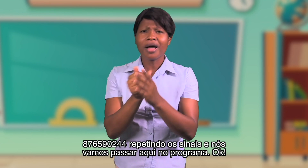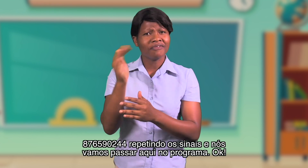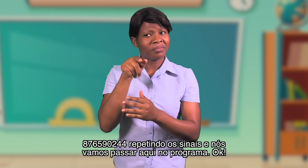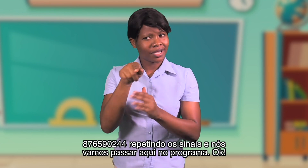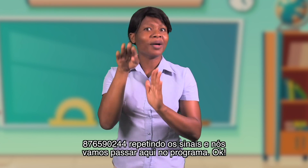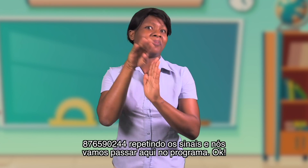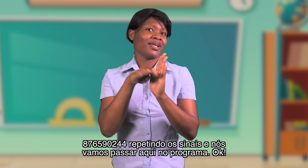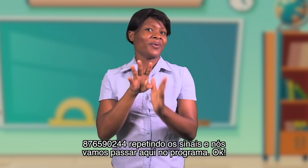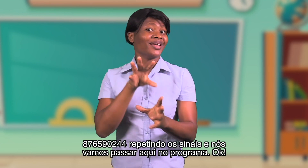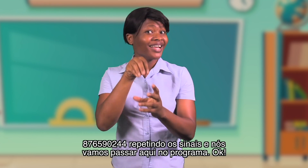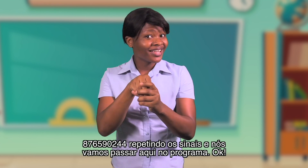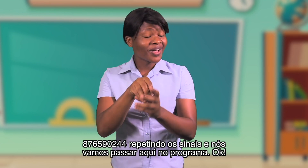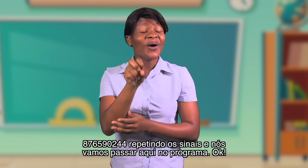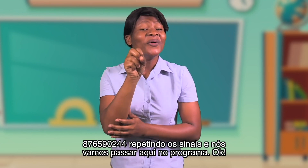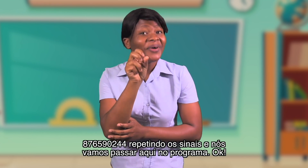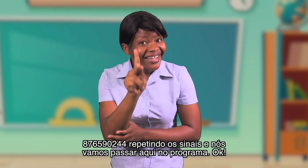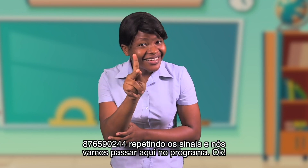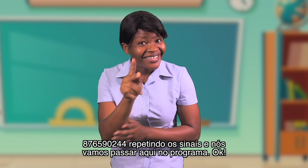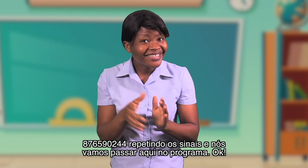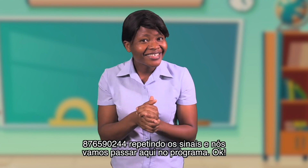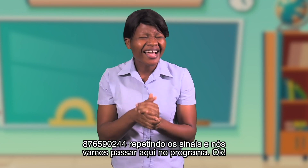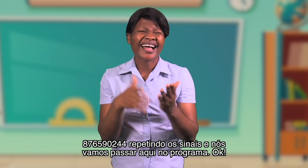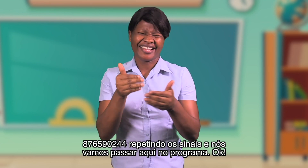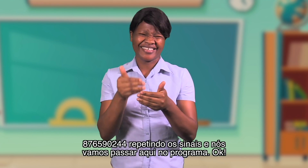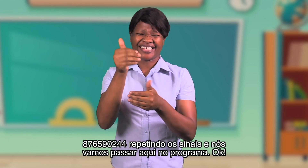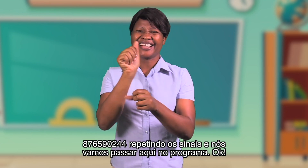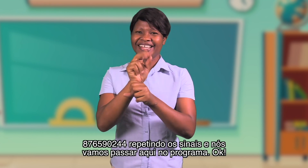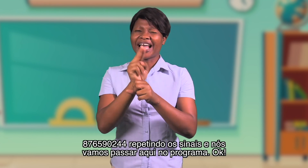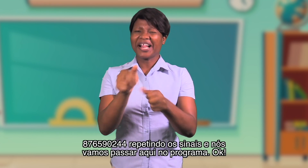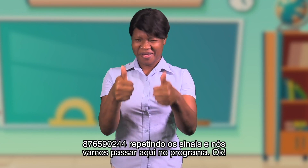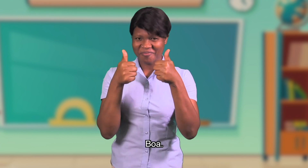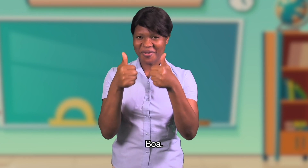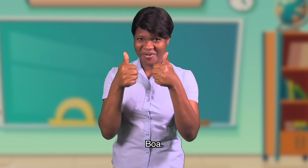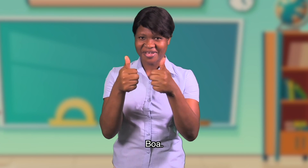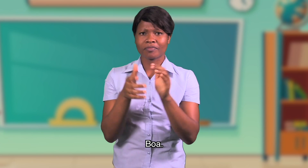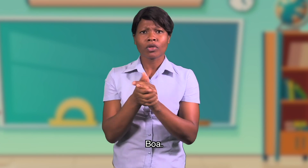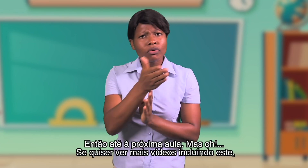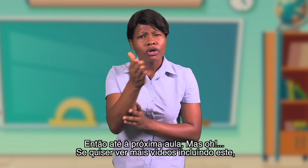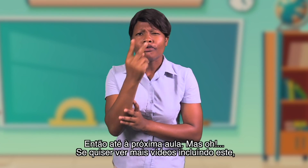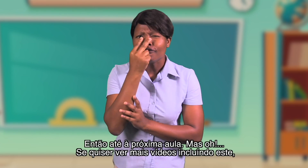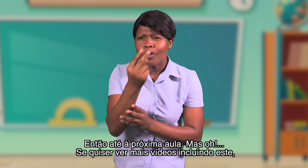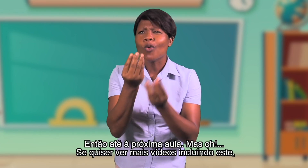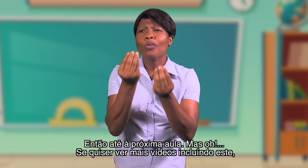876590-244, repetindo os sinais, e nós vamos passar aqui no programa, ok? Boa! Então até a próxima aula.